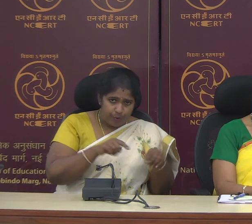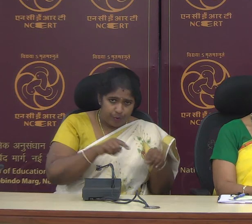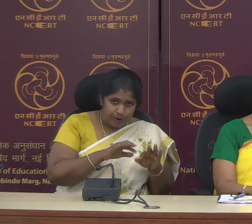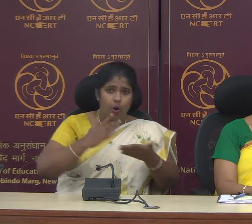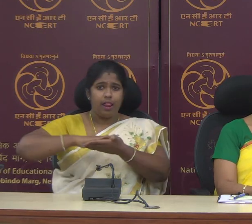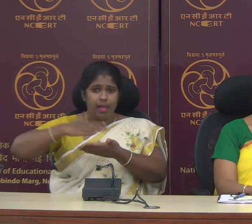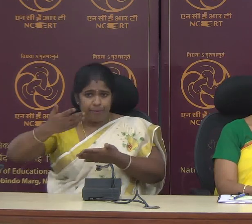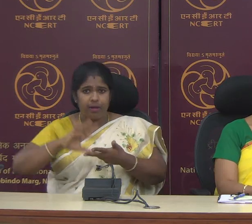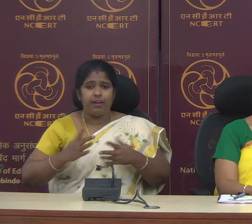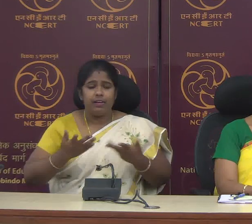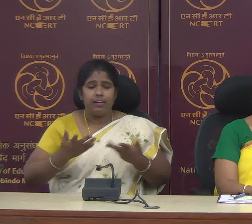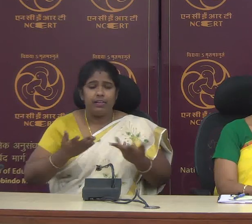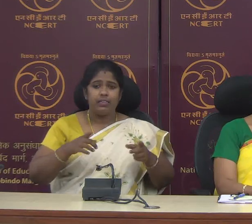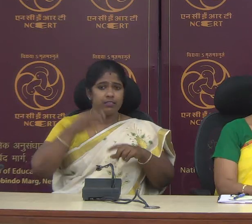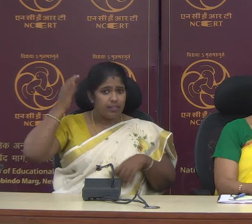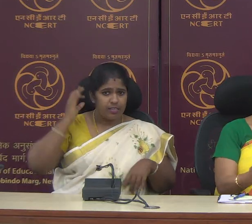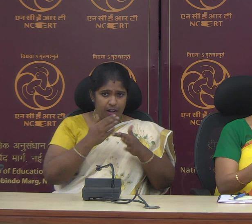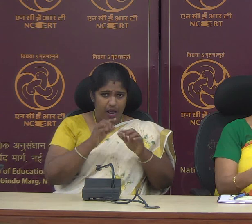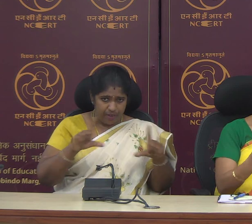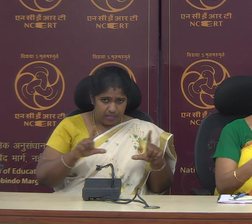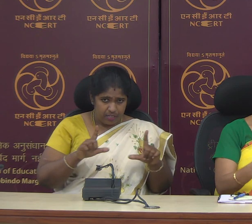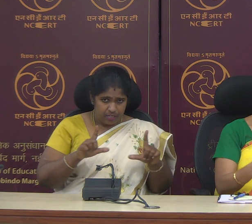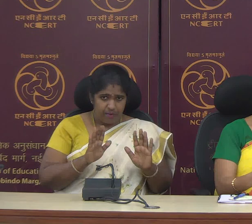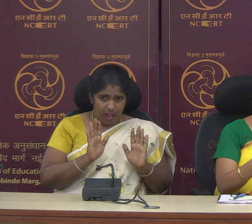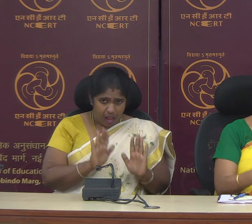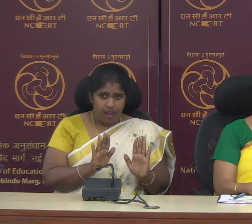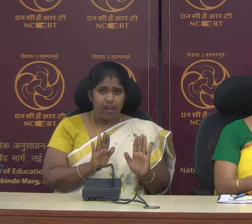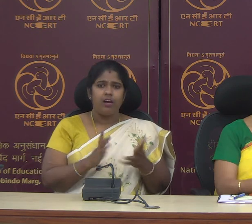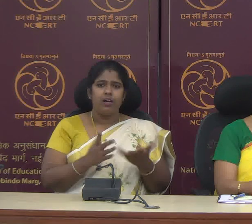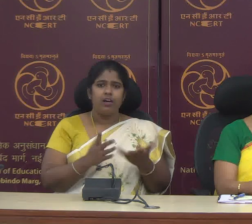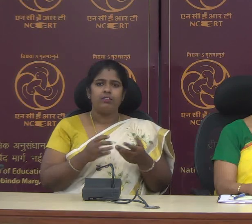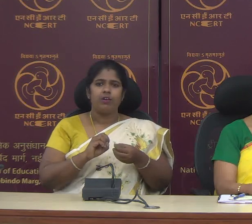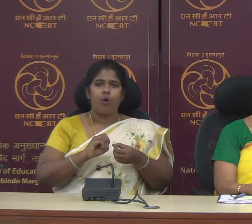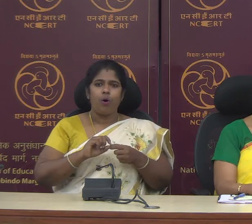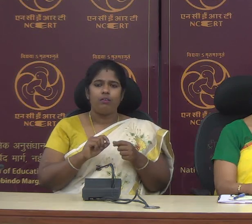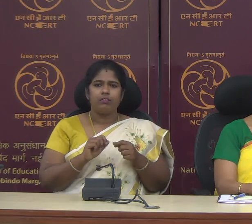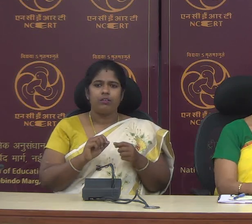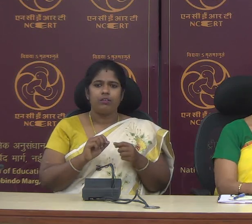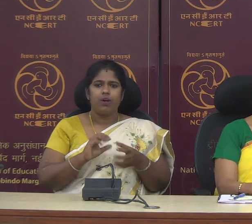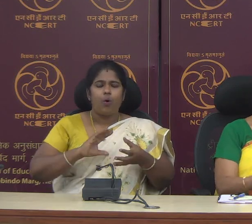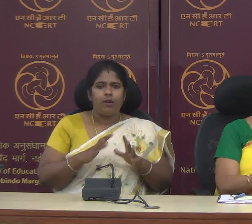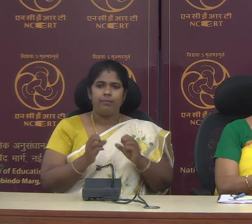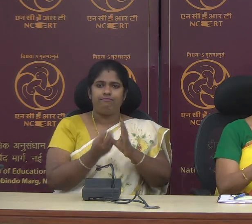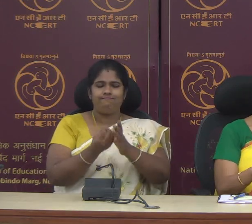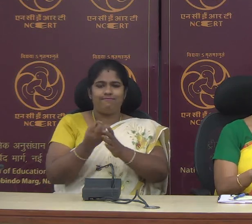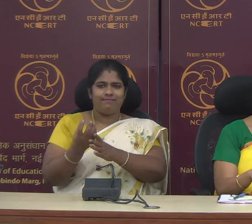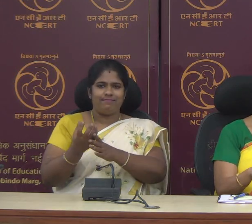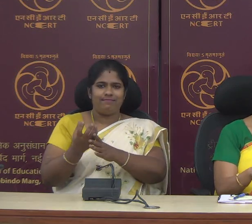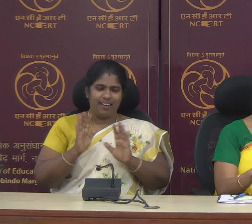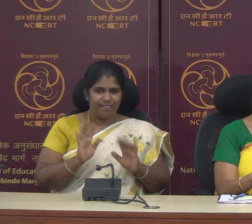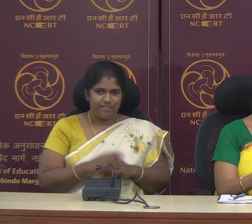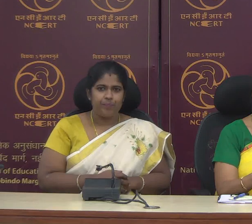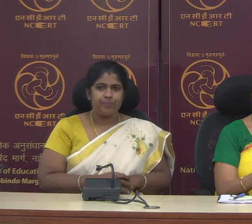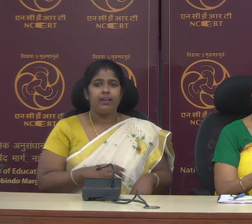हम हिंदी में करते आए हैं। अब भाषा अगर बोलचाल में, व्यवहार में रहेगी, जिसके लिए हमने टेक्स्ट बुक्स